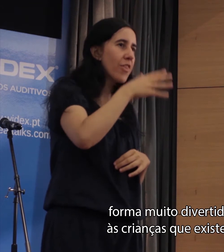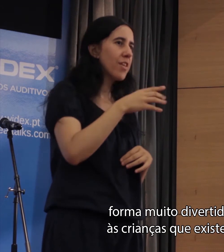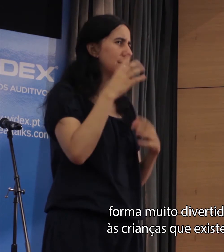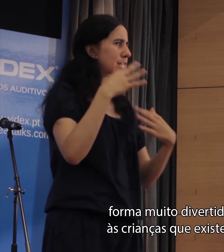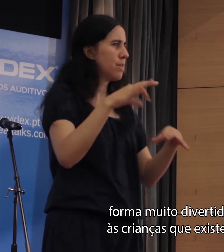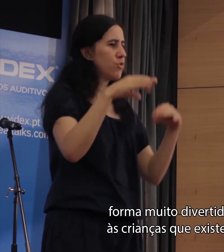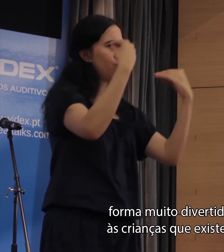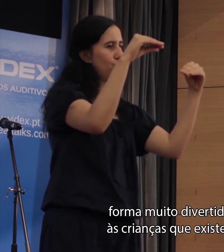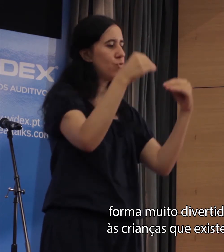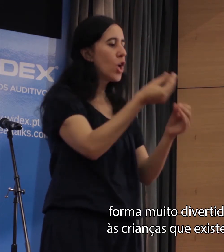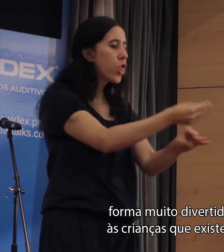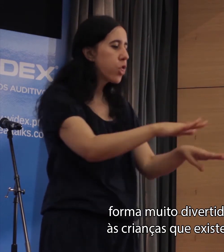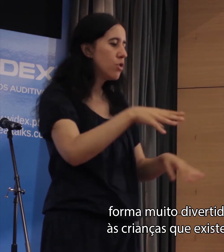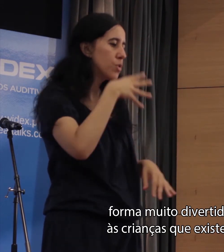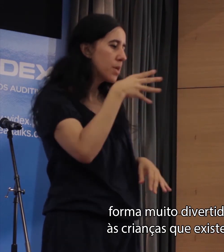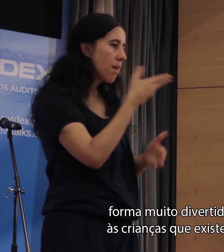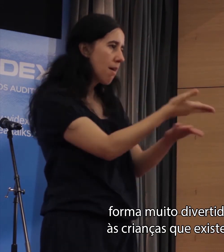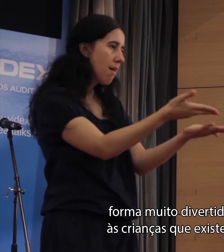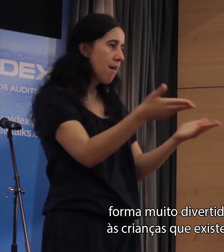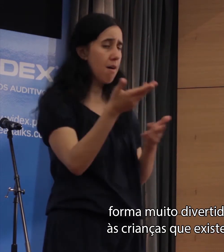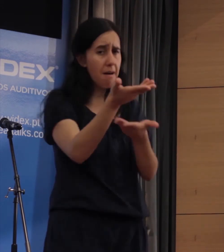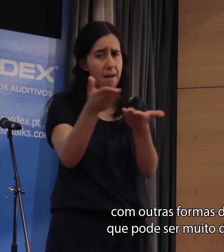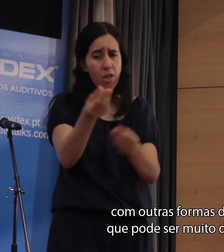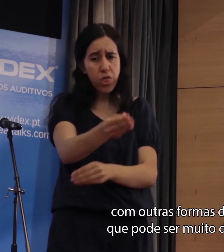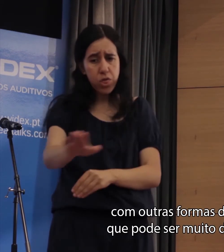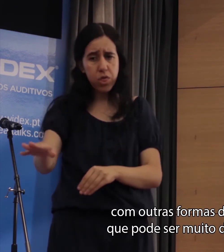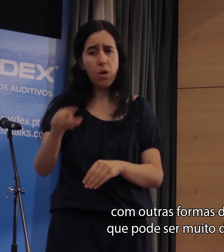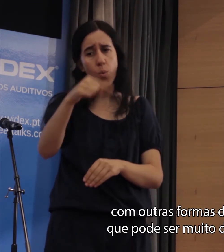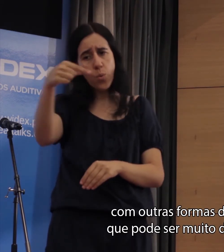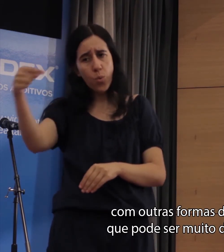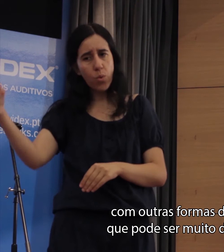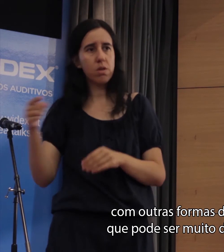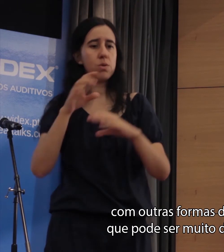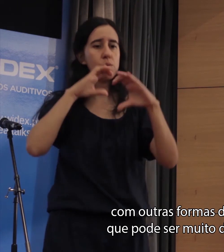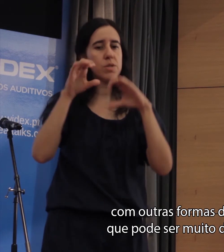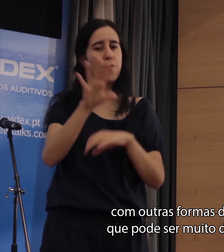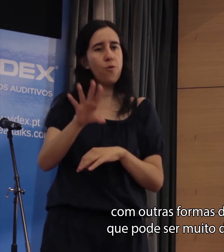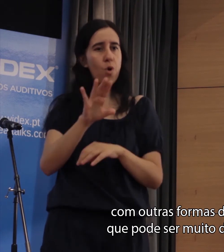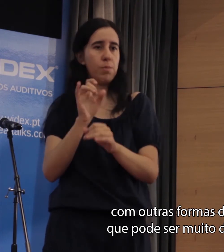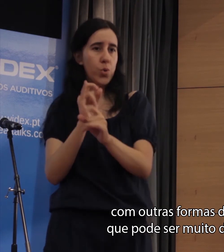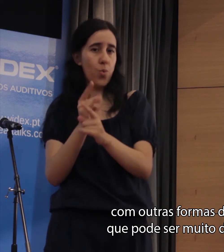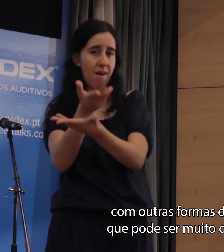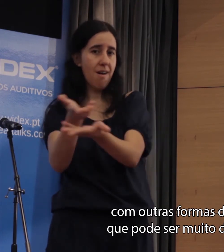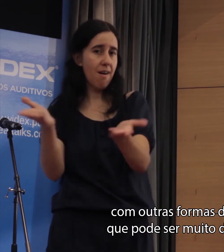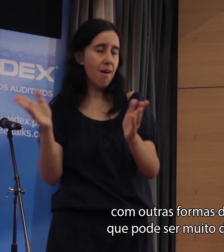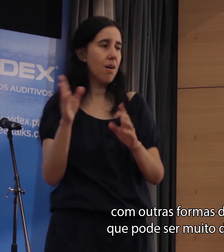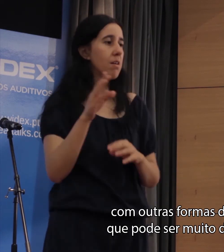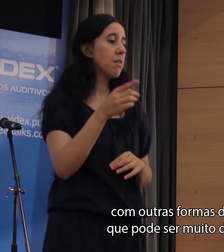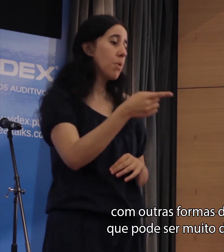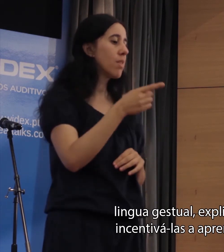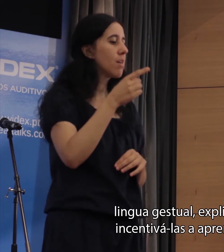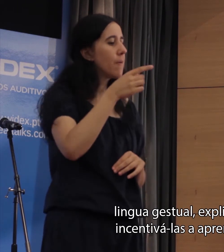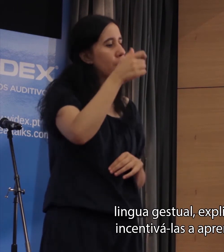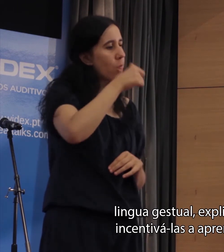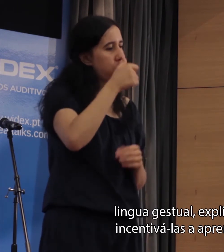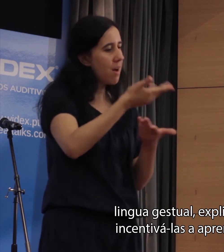simples, explico às crianças que existem outras crianças com outras formas de comunicação e que pode ser muito divertido